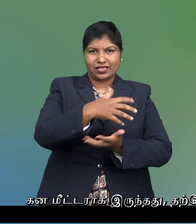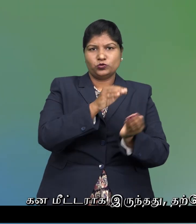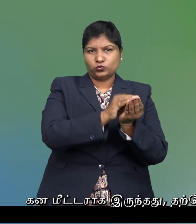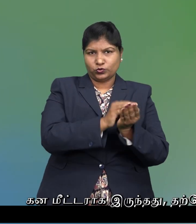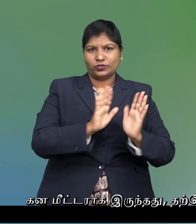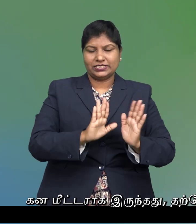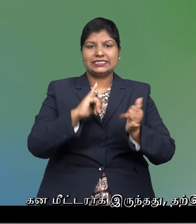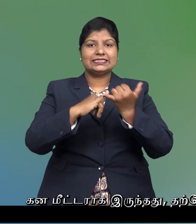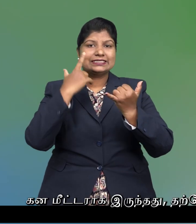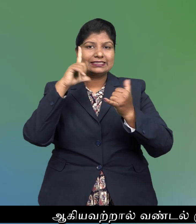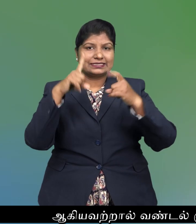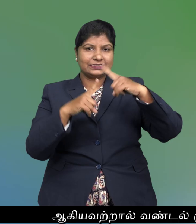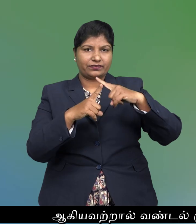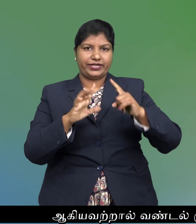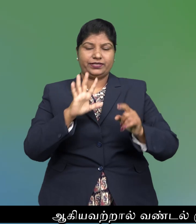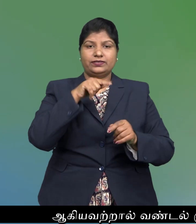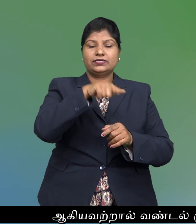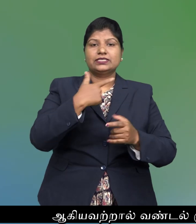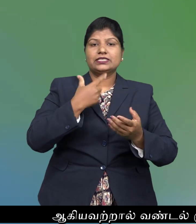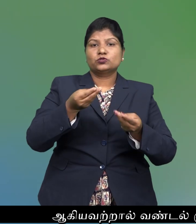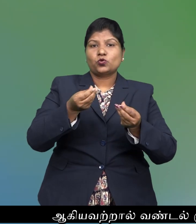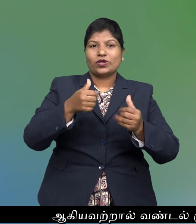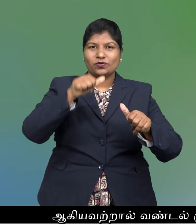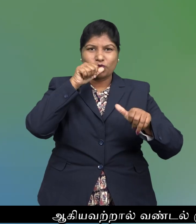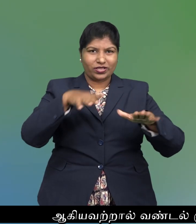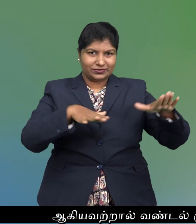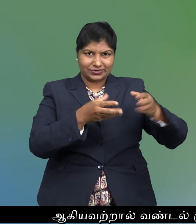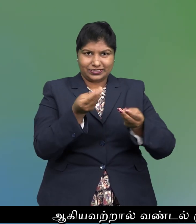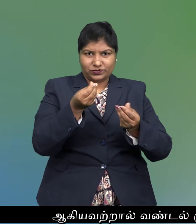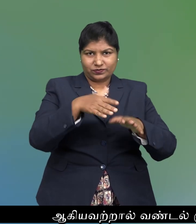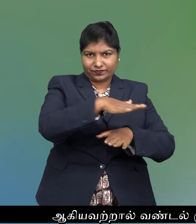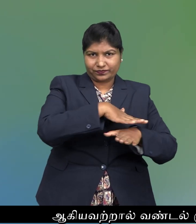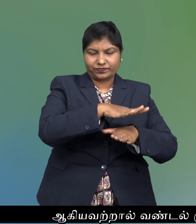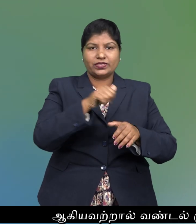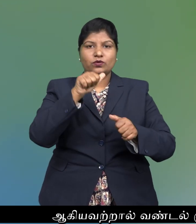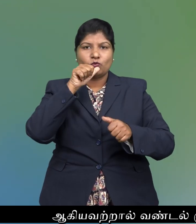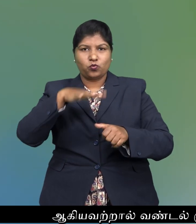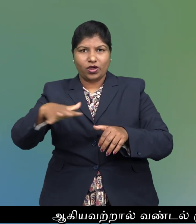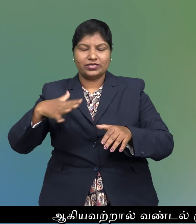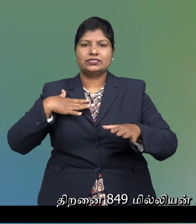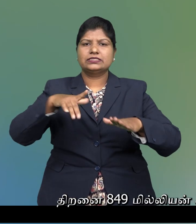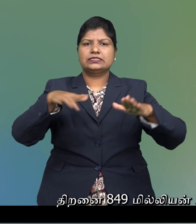மற்றும் குப்பைகள் ஆகியவற்றால் வண்டல் குவிந்து நீர்த்தேக்கம் அதன் சேமிப்பு திறனை